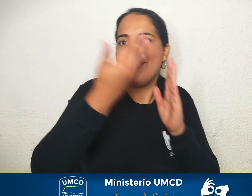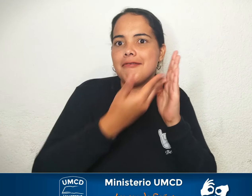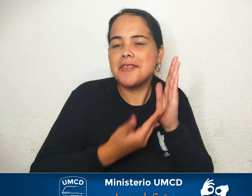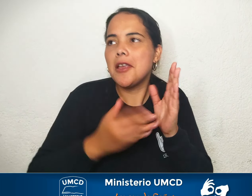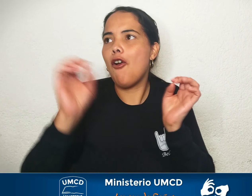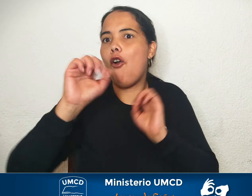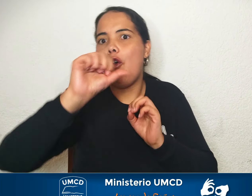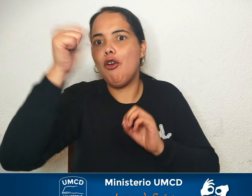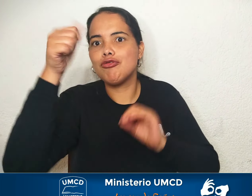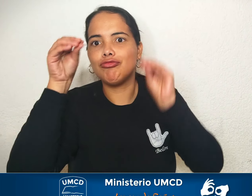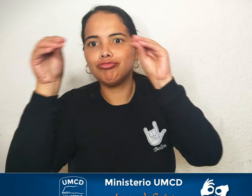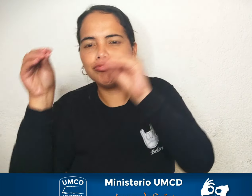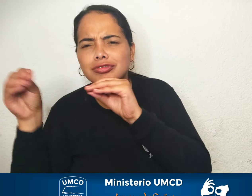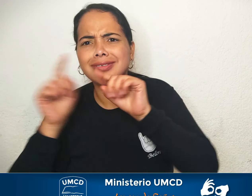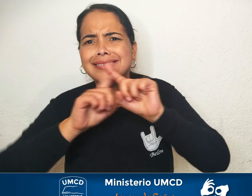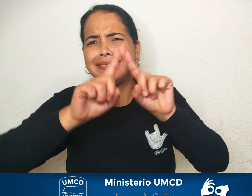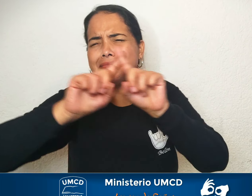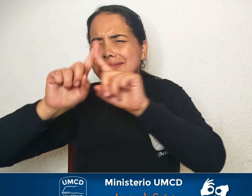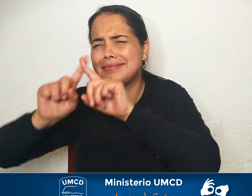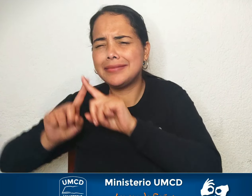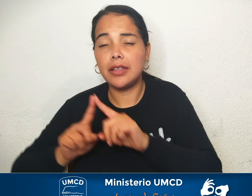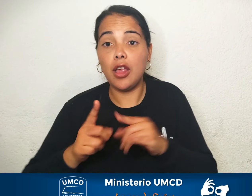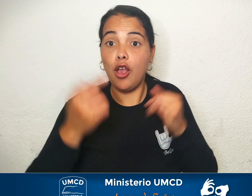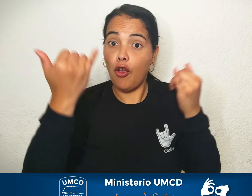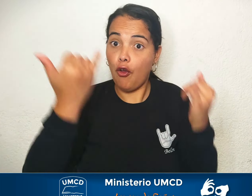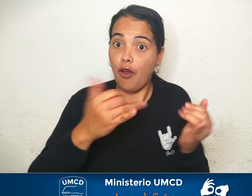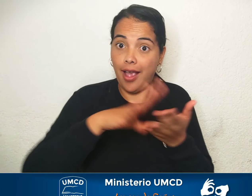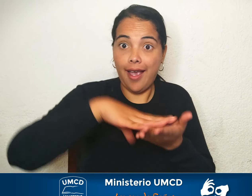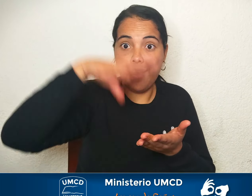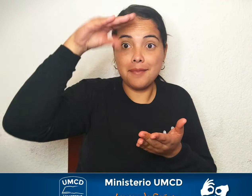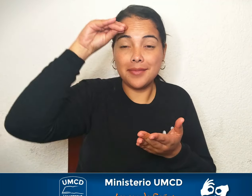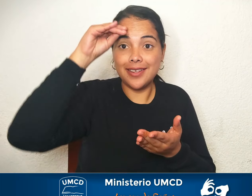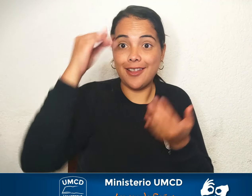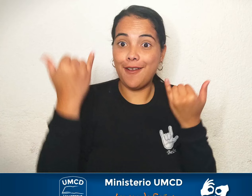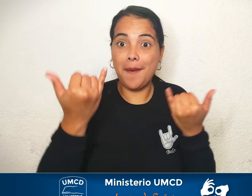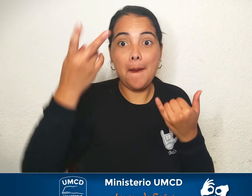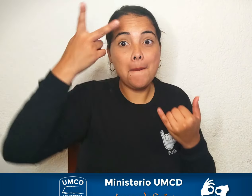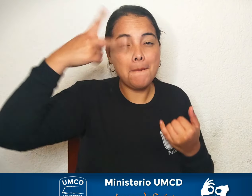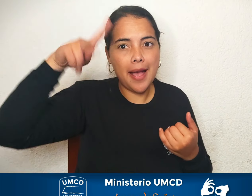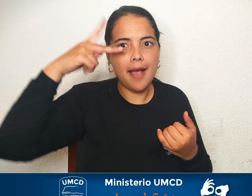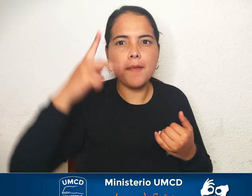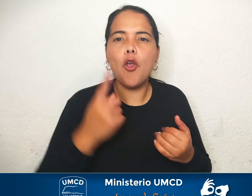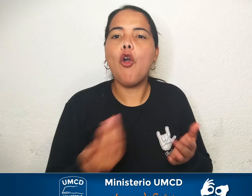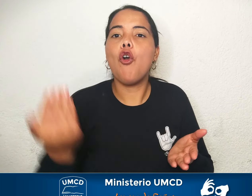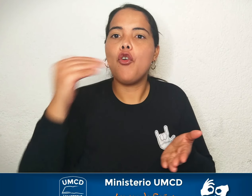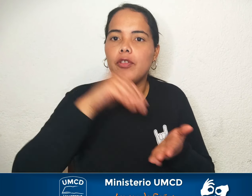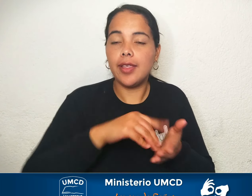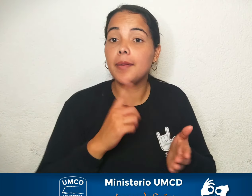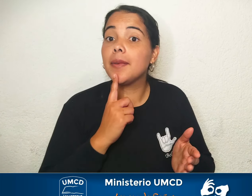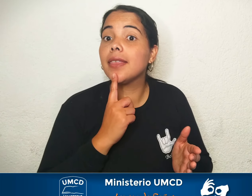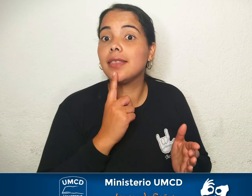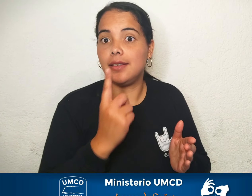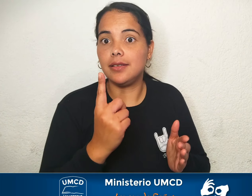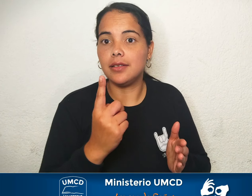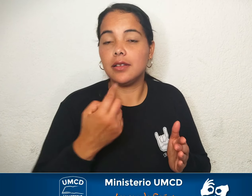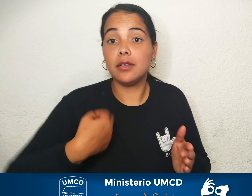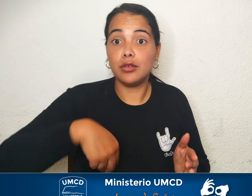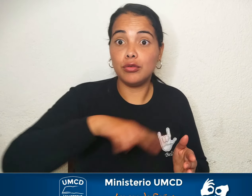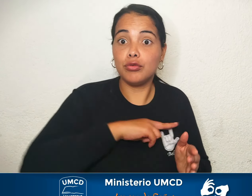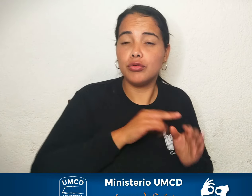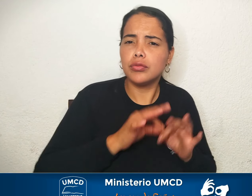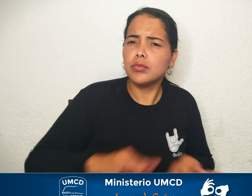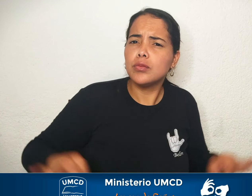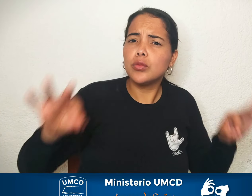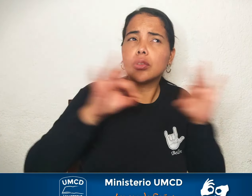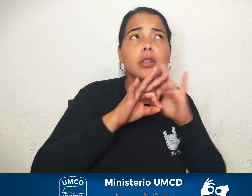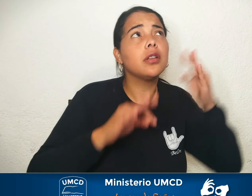nuestro crecimiento final. Nosotros vamos a aprender hoy día en la lección junto a Pablo que el Señor nos muestra